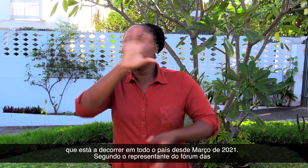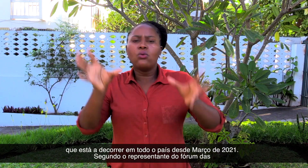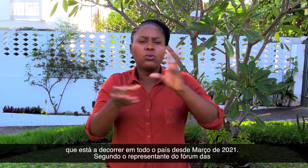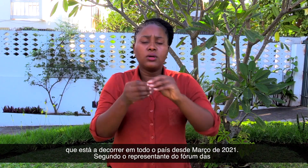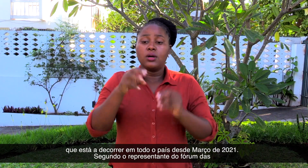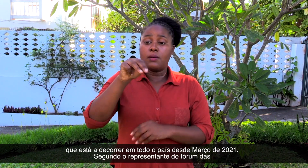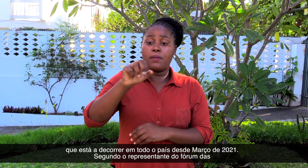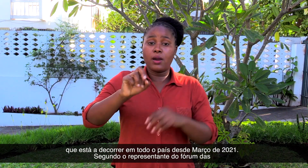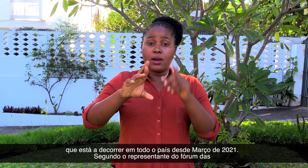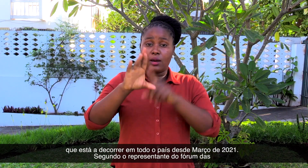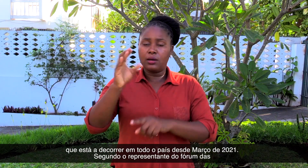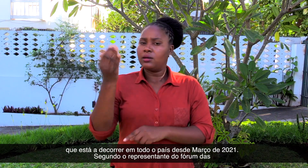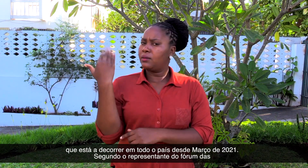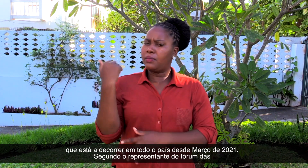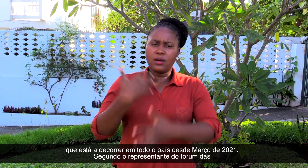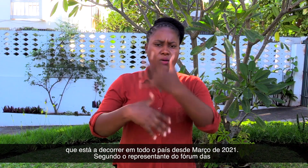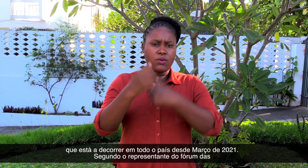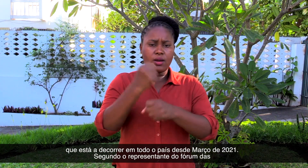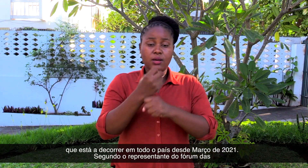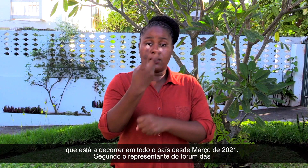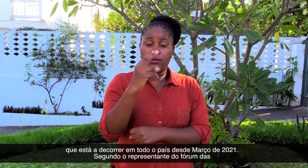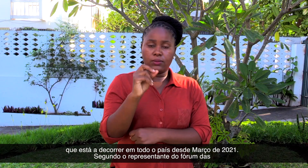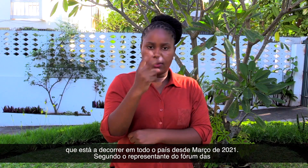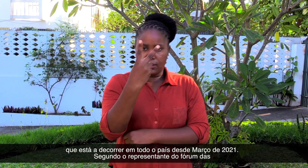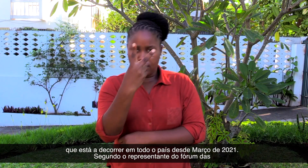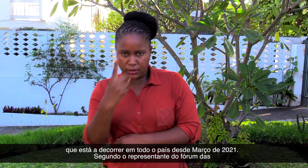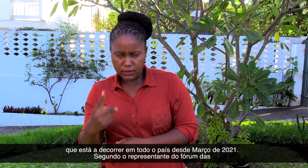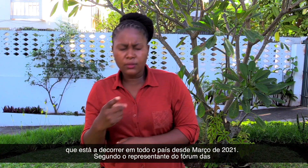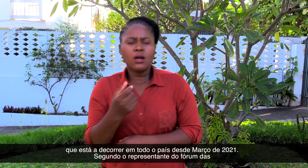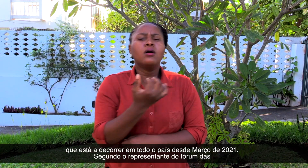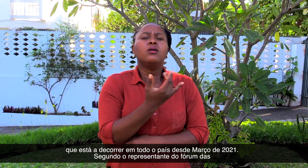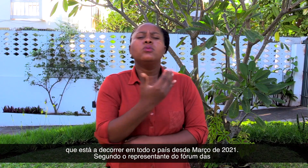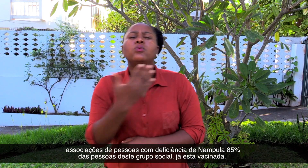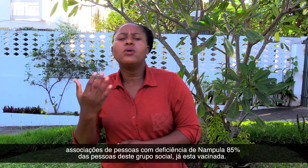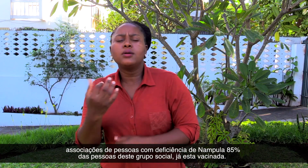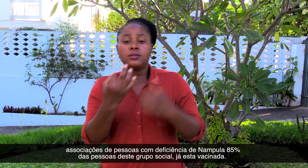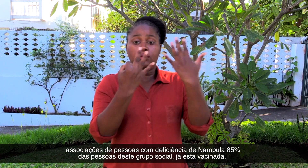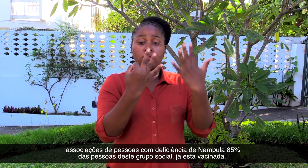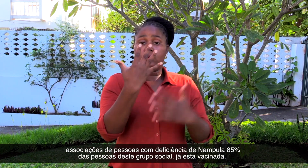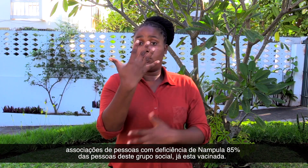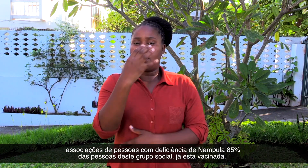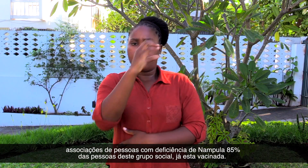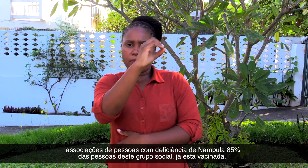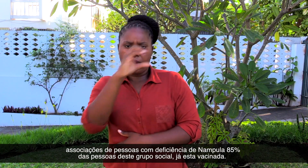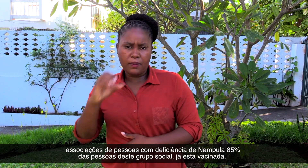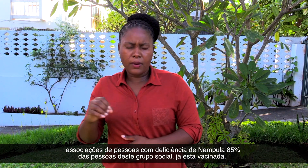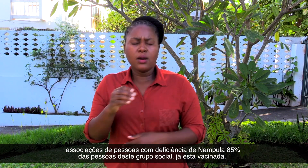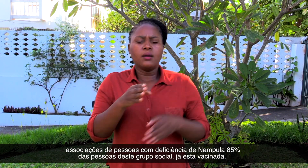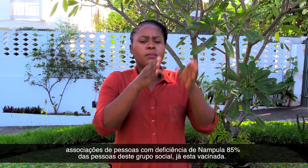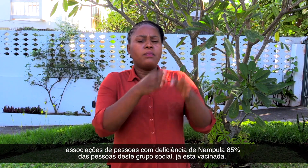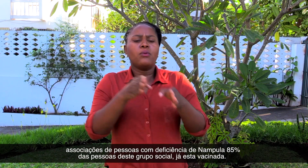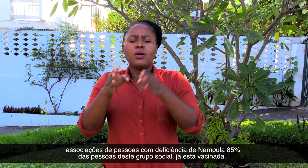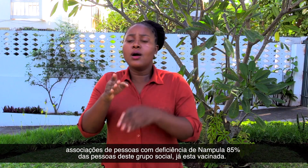Covid-19, que está a decorrer em todo o país desde março de 2021. Segundo o representante do Fórum das Associações